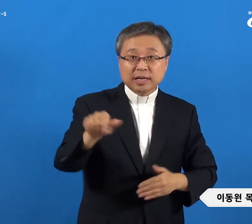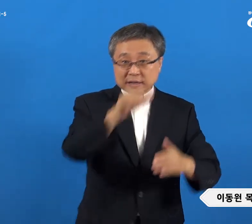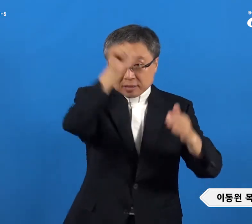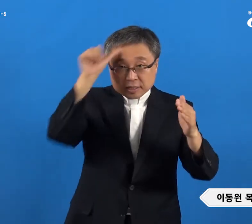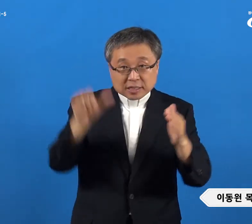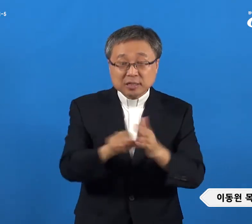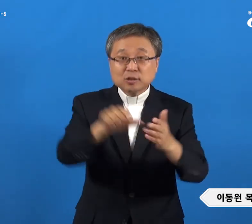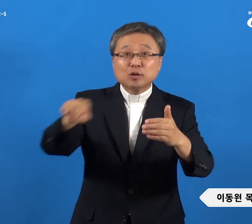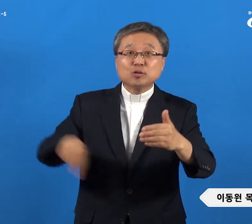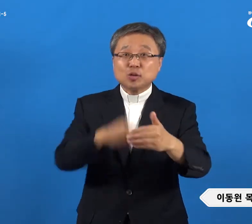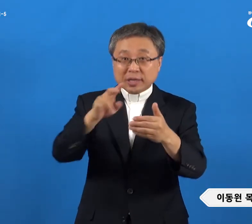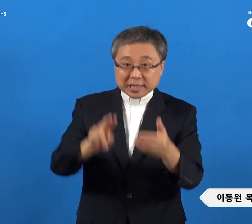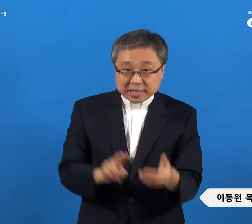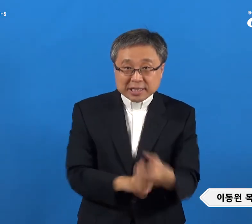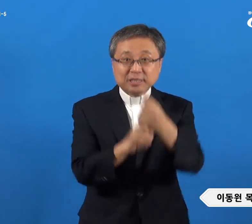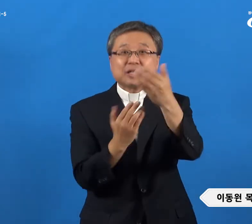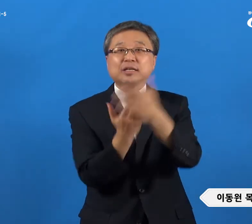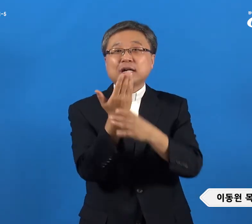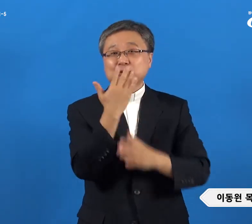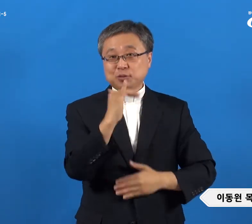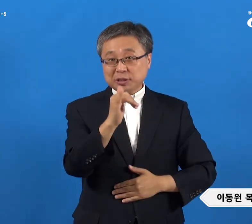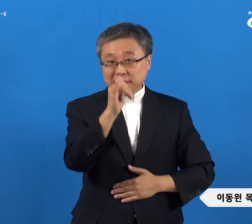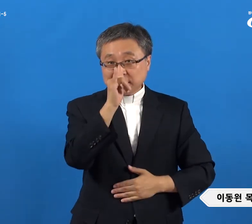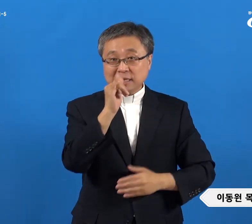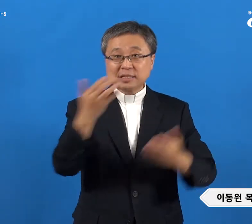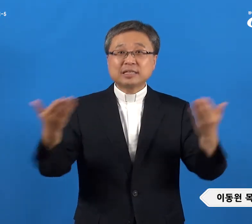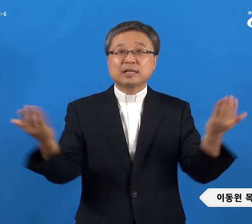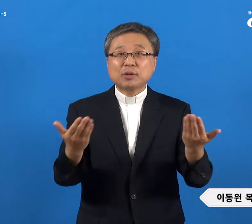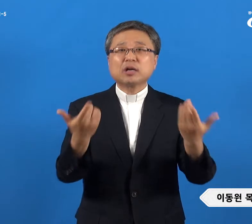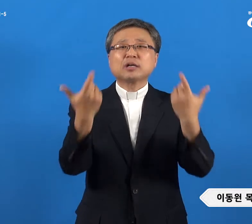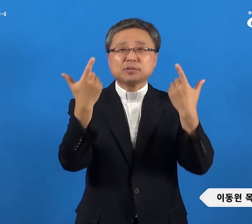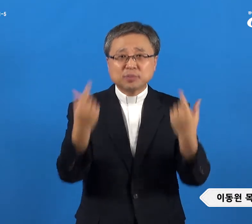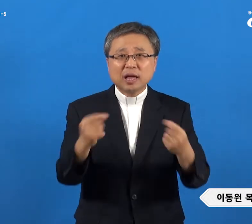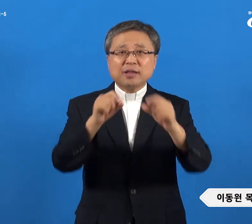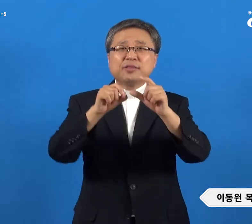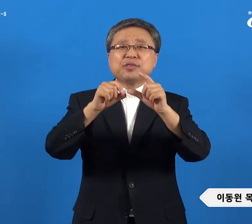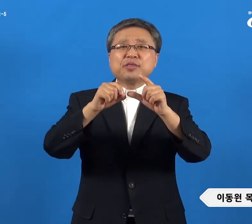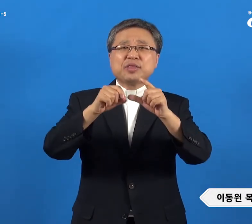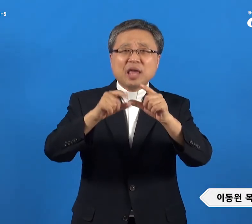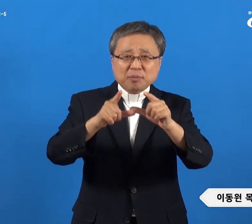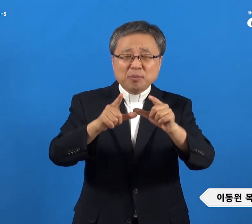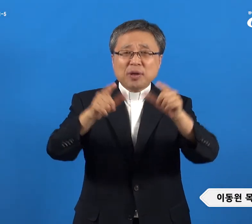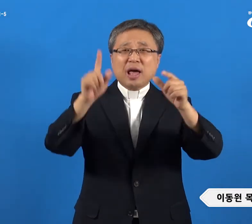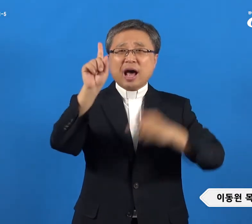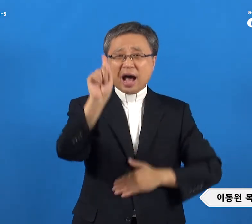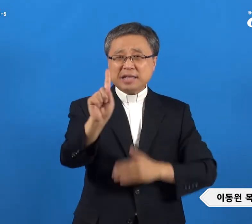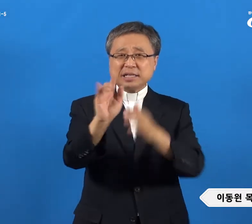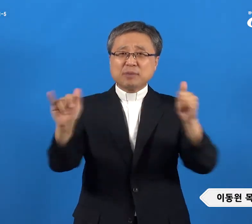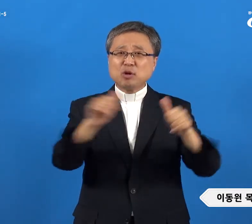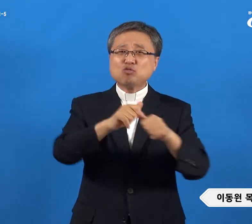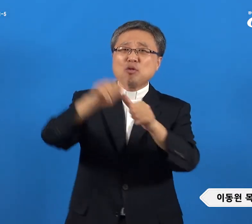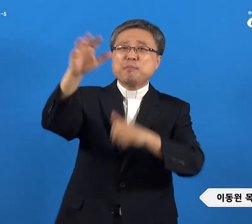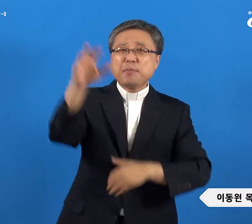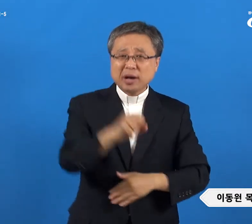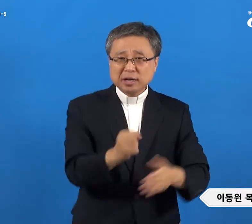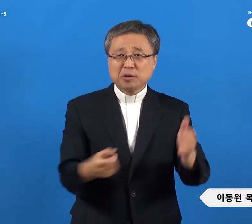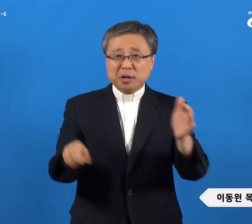기적이 일어날 수가 있다는 사실입니다. 그렇습니다. 대부분 한 사람이 구원받기 위해서는 그